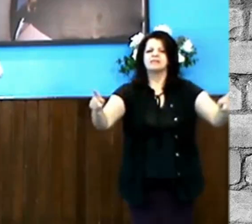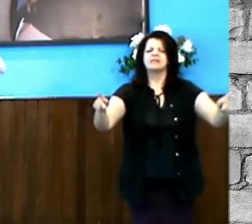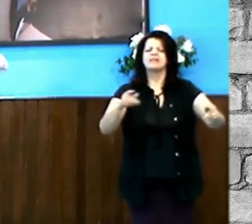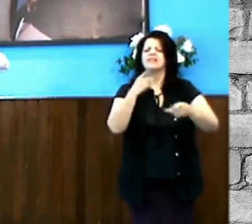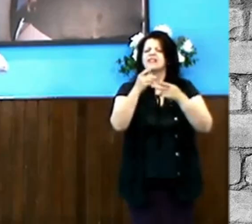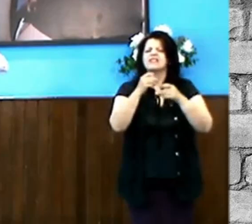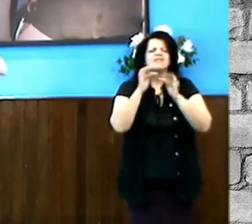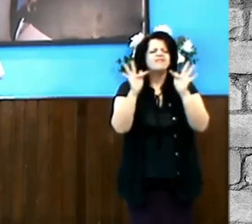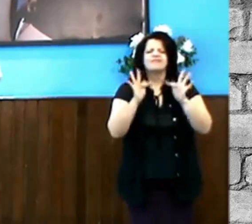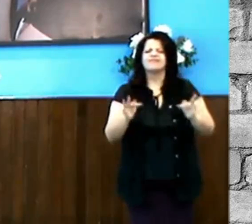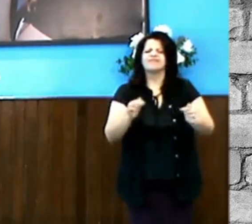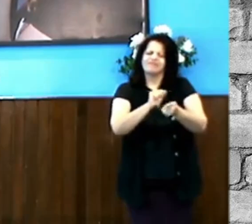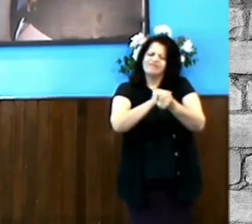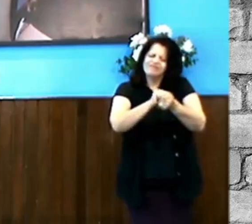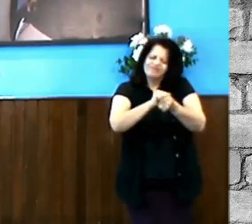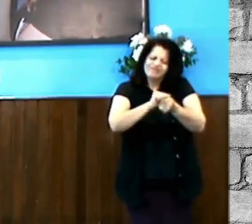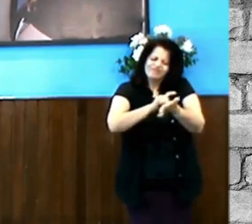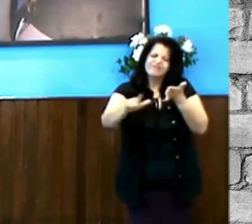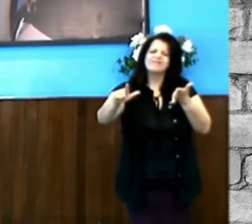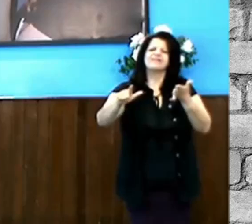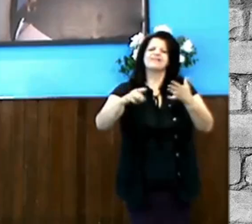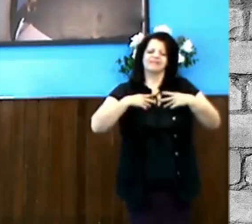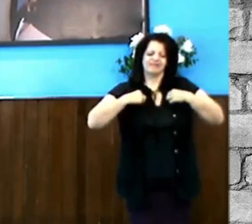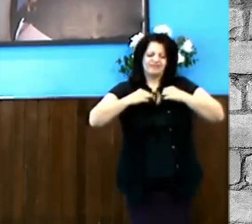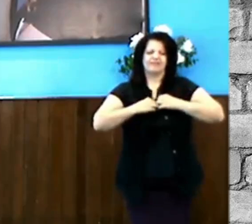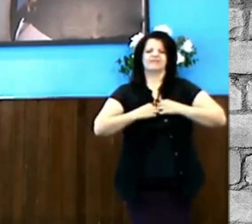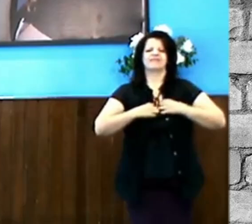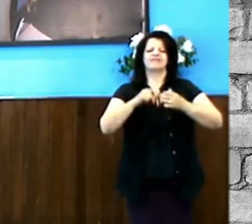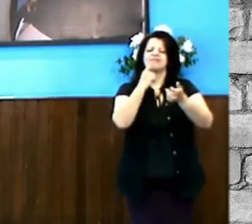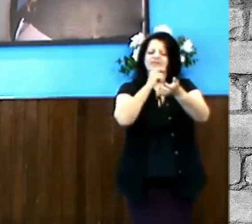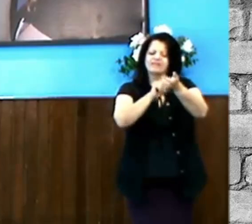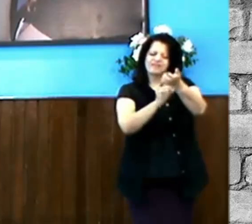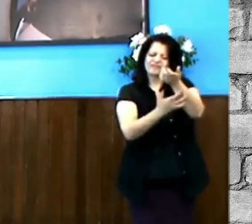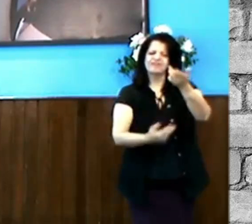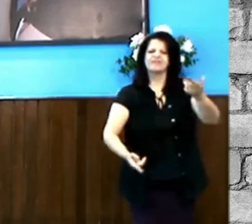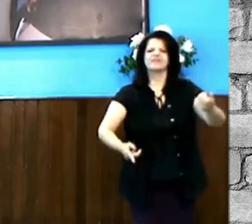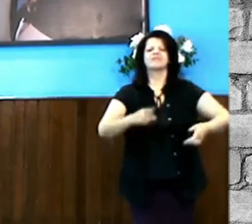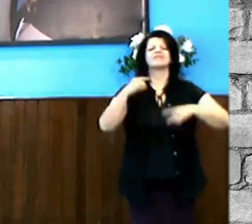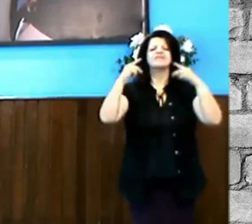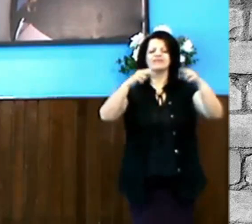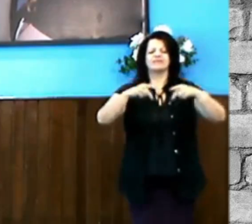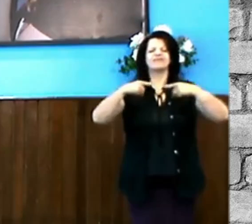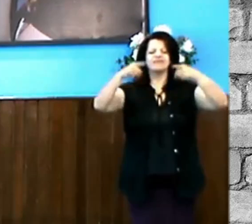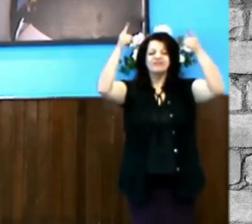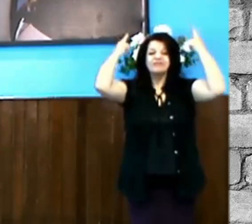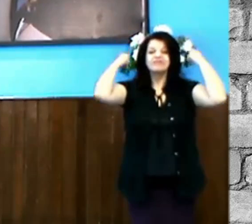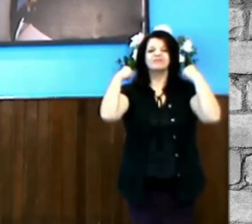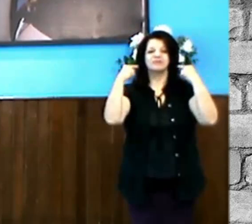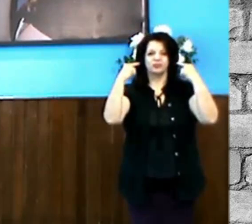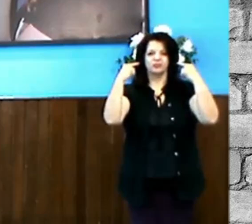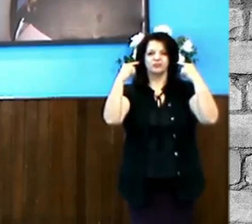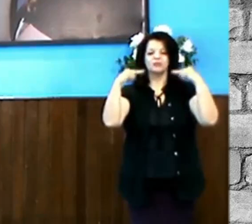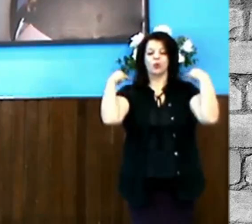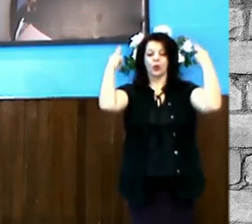as suas vestes no sangue do Cordeiro, para que lhes assista o direito à árvore da vida e entrem na cidade